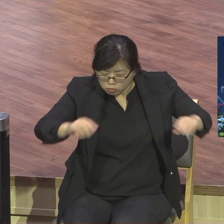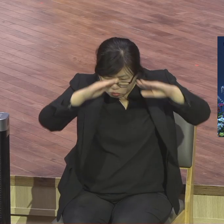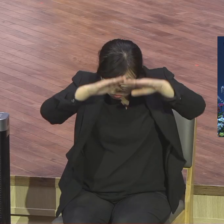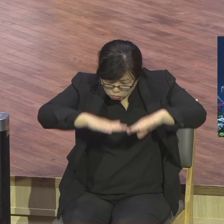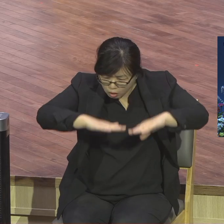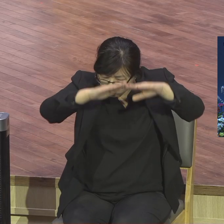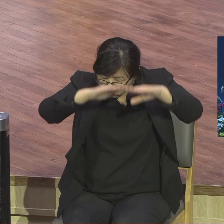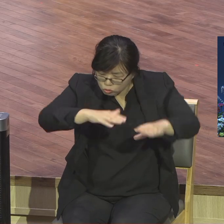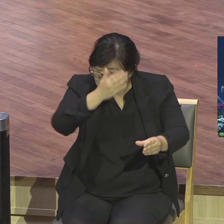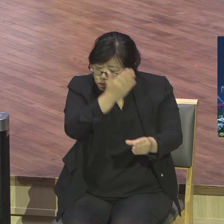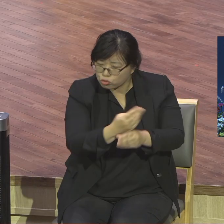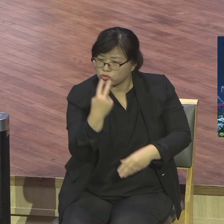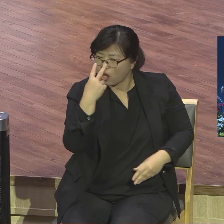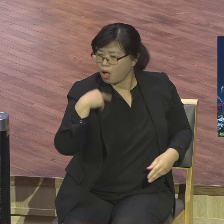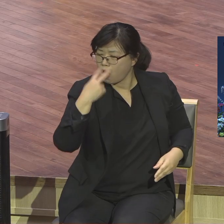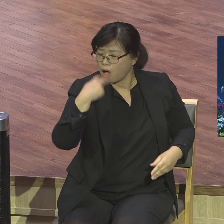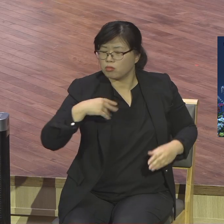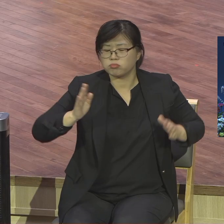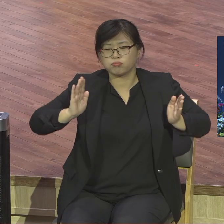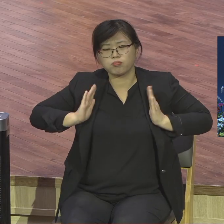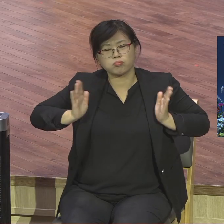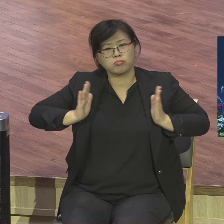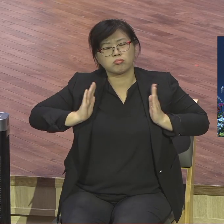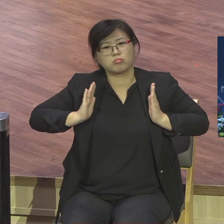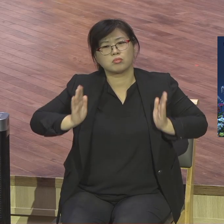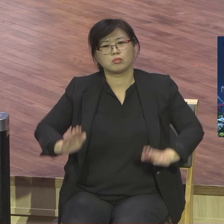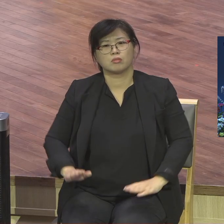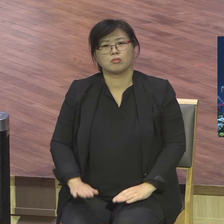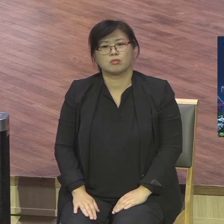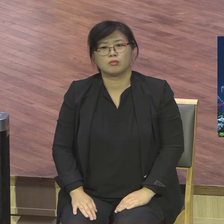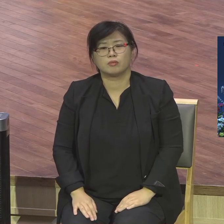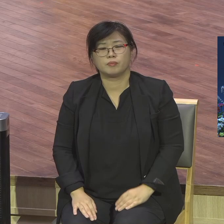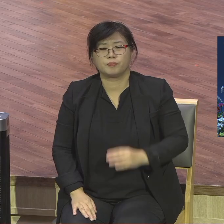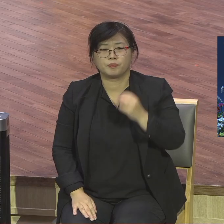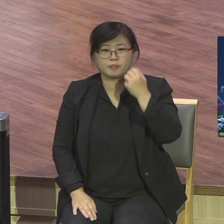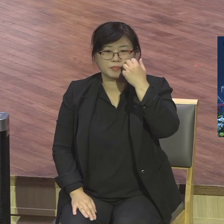집안에서 제사를 지내니까 장로가 돼가지고 제사 참석을